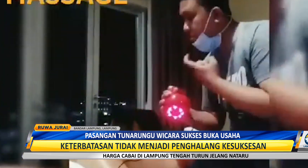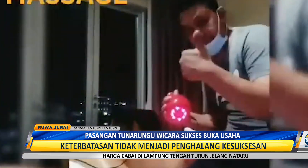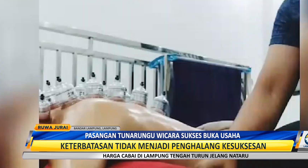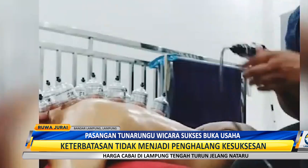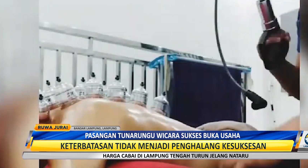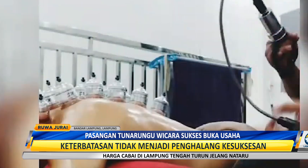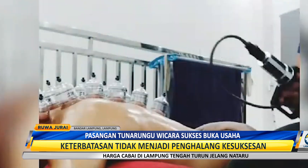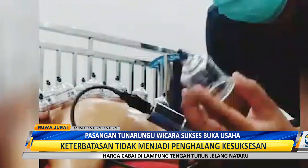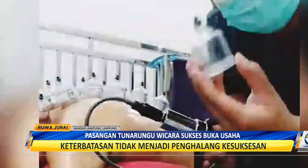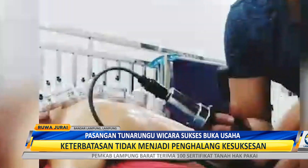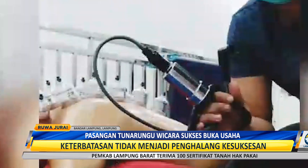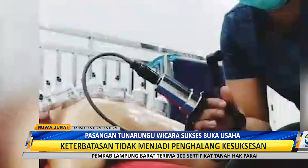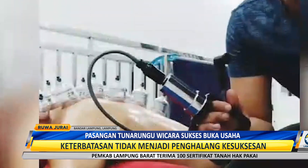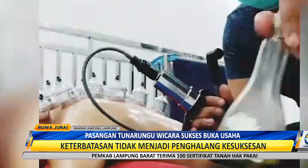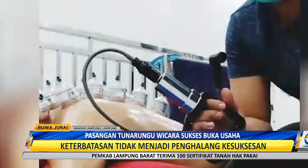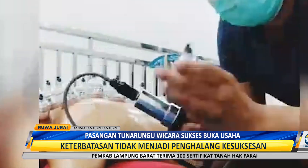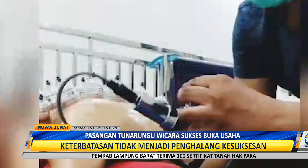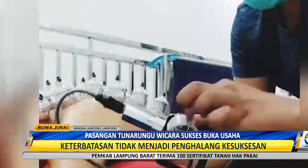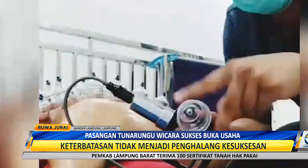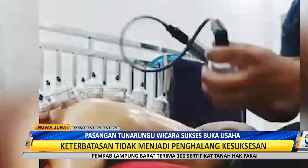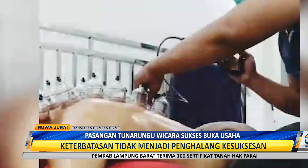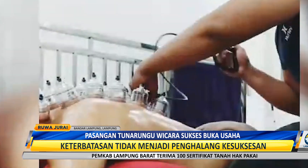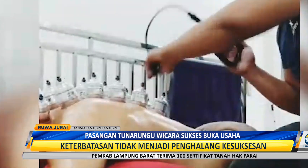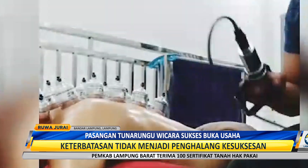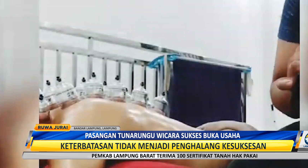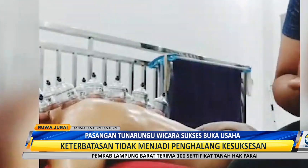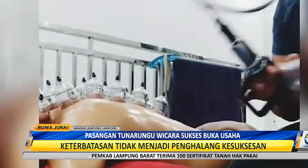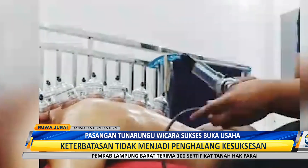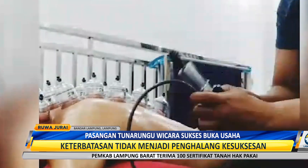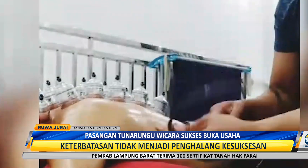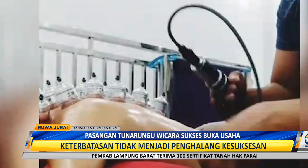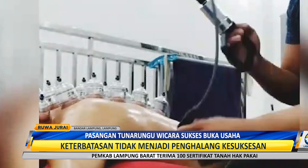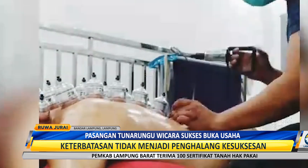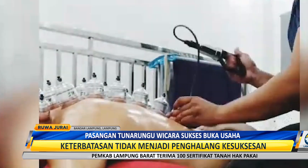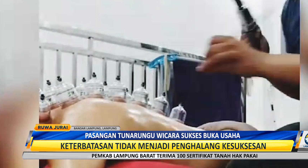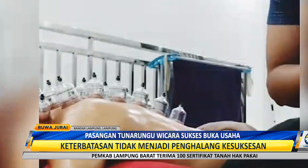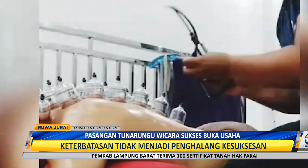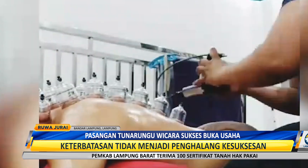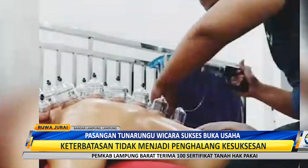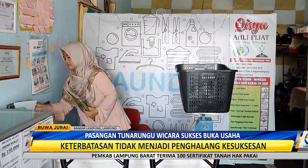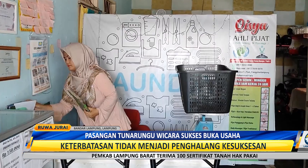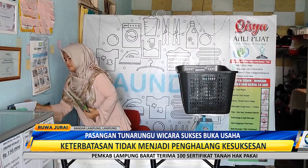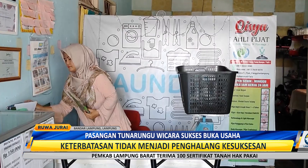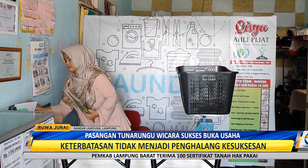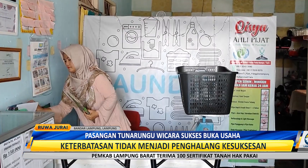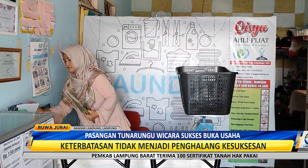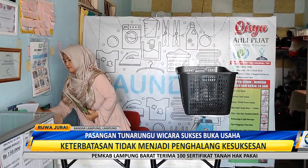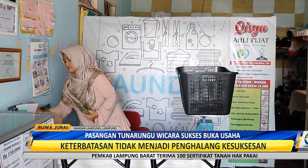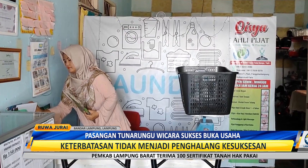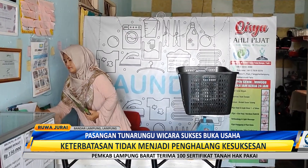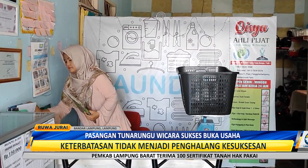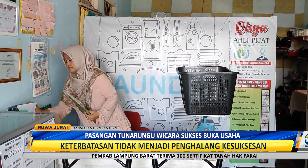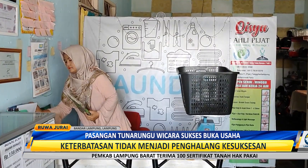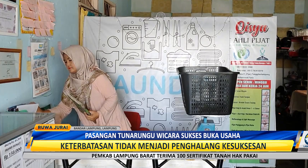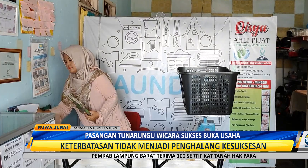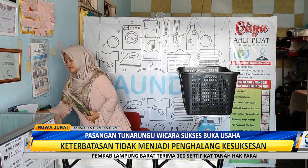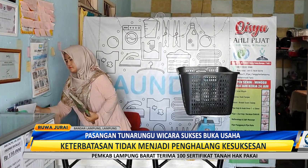mendengar dan berbicara dengan lancar mereka tidak mengalami kesulitan dalam berkomunikasi dengan pelanggan jikapun terjadi kesulitan biasanya mereka akan